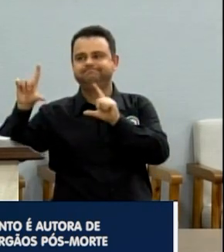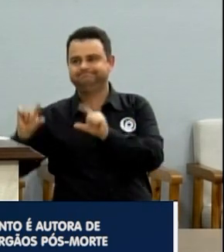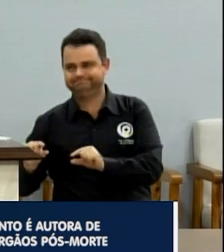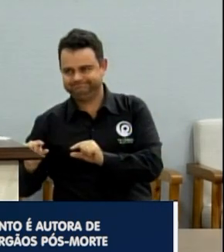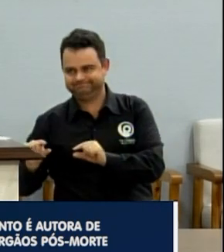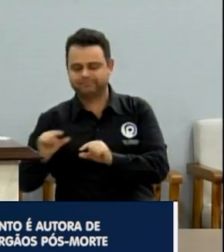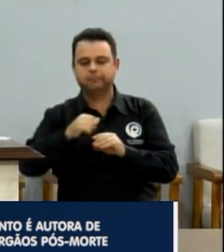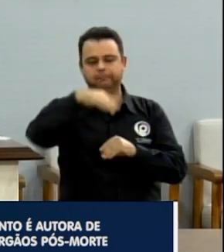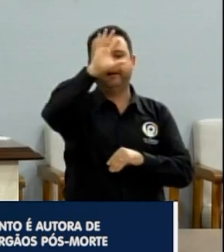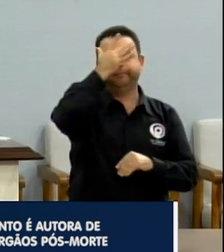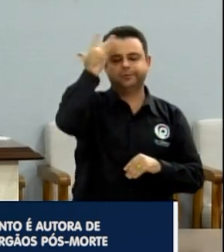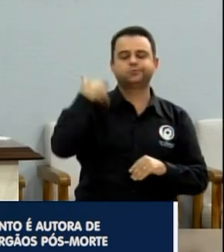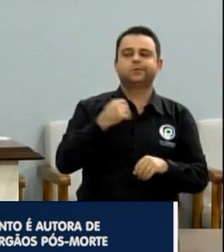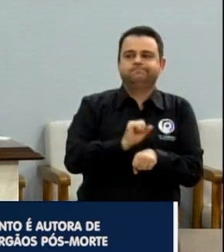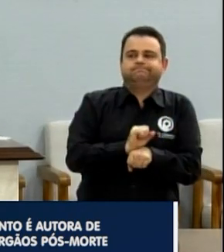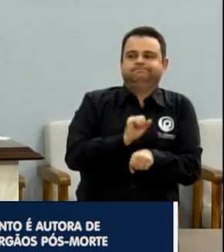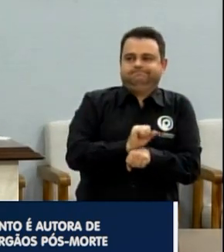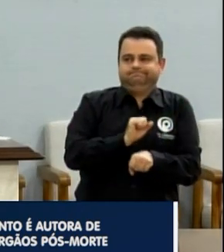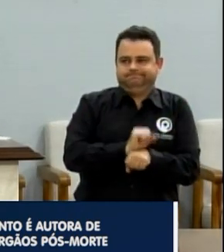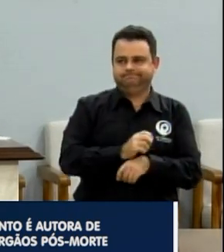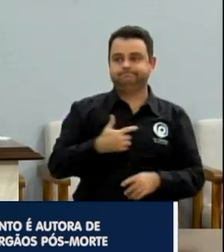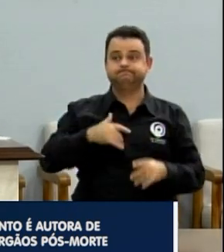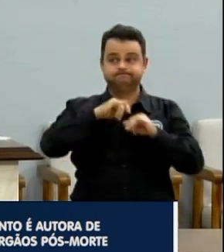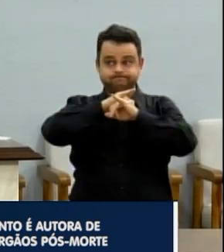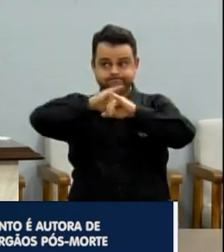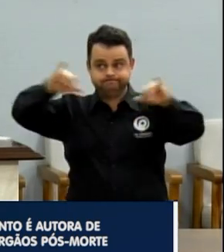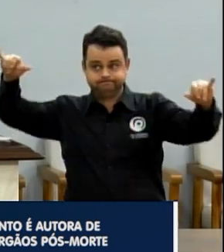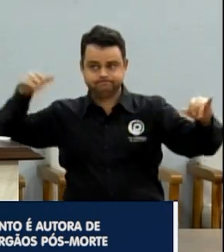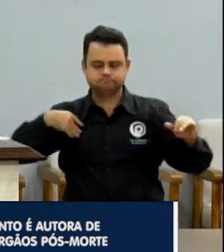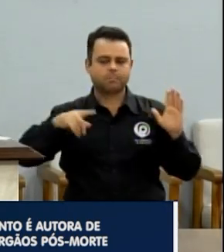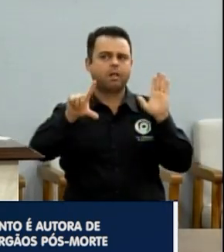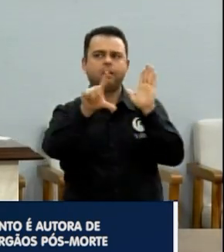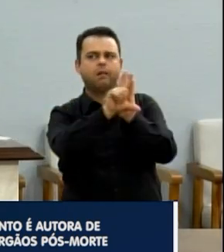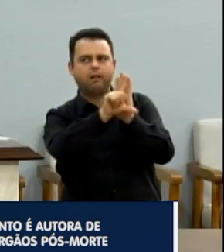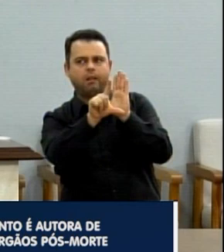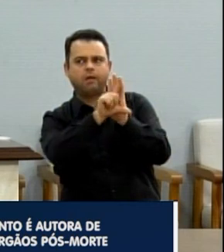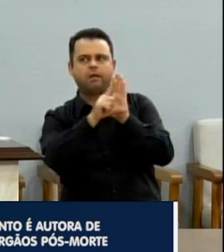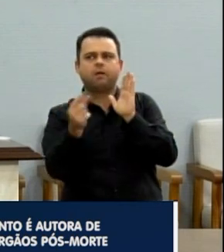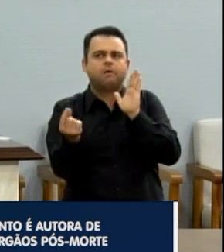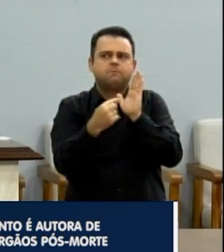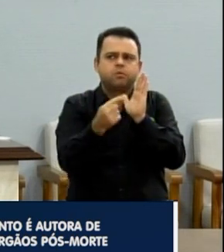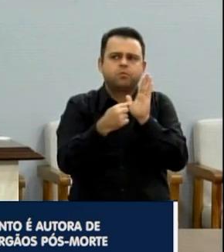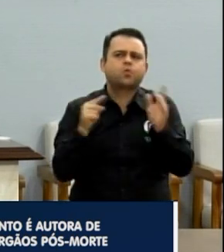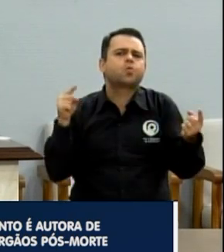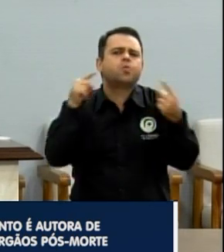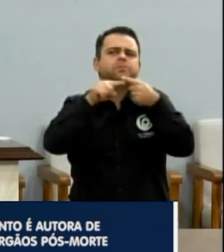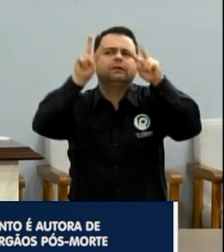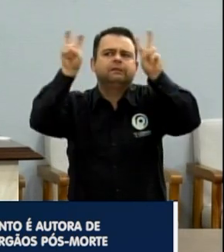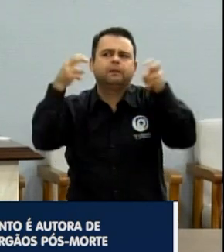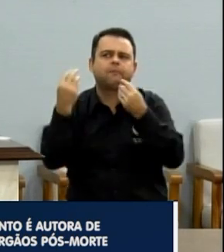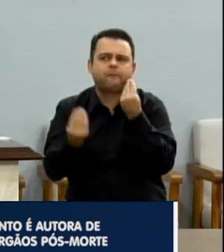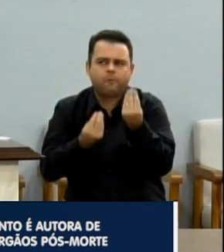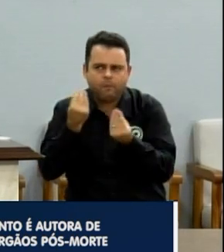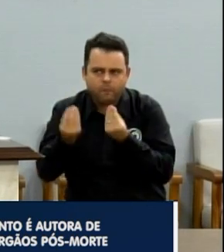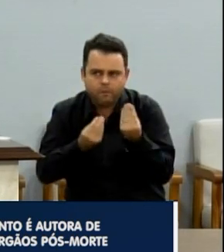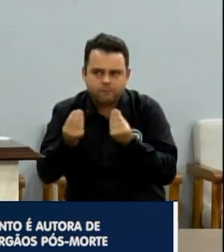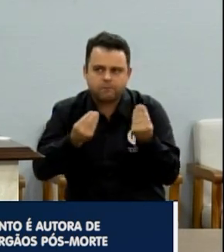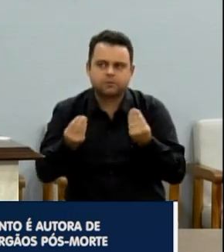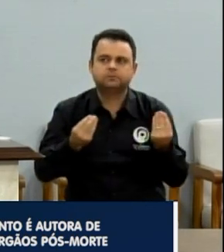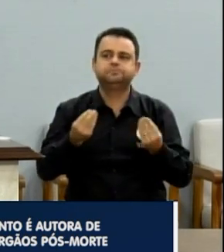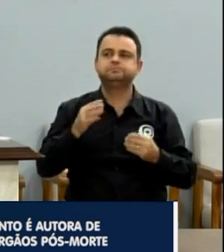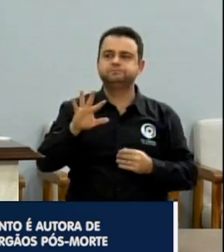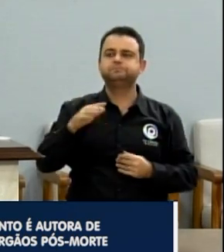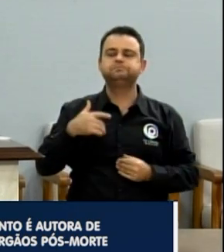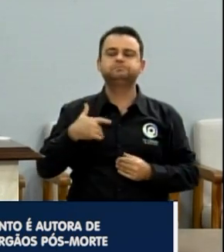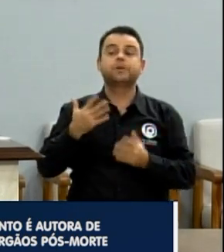eu trago aqui um ponto jurídico legislativo a respeito dessa temática. Como eu bem coloco no título